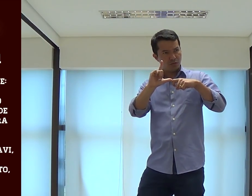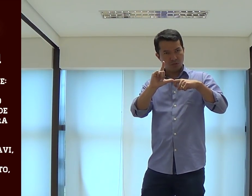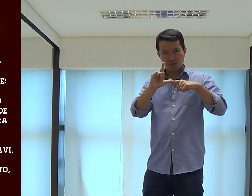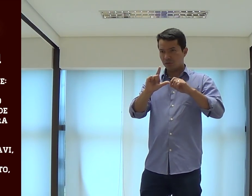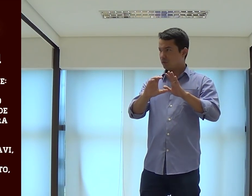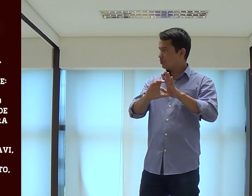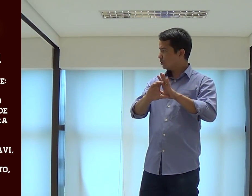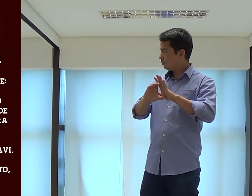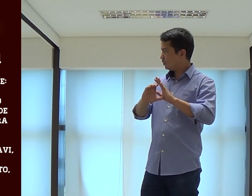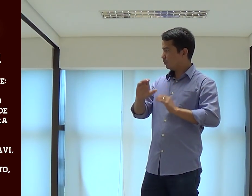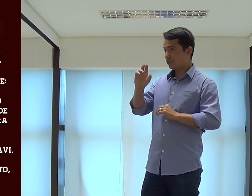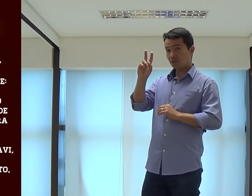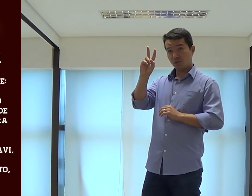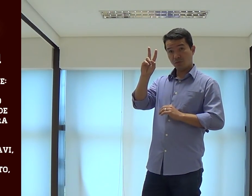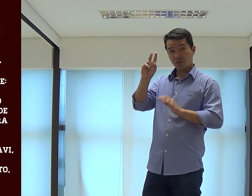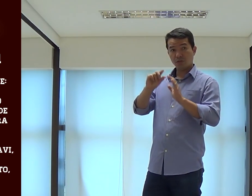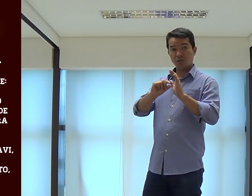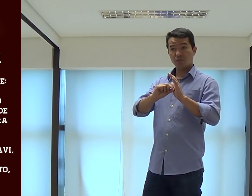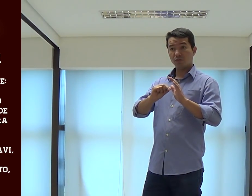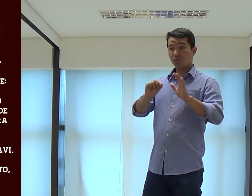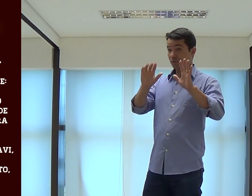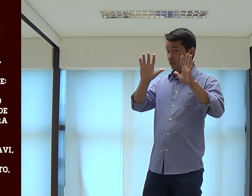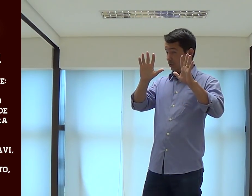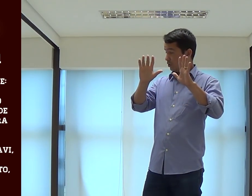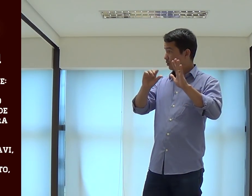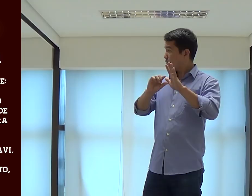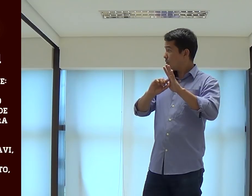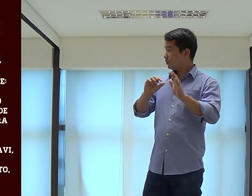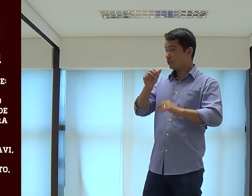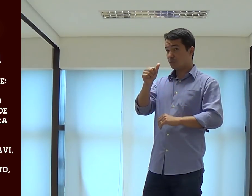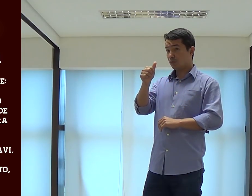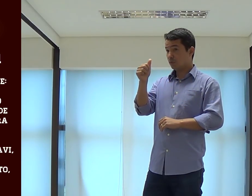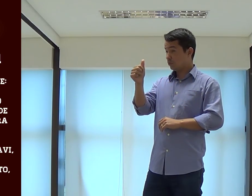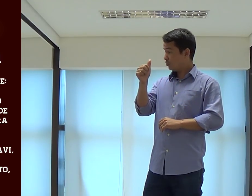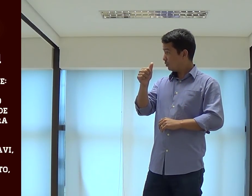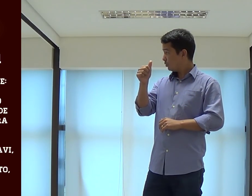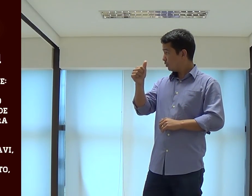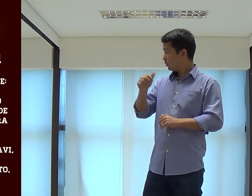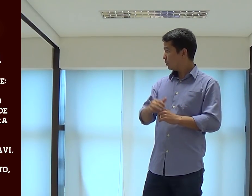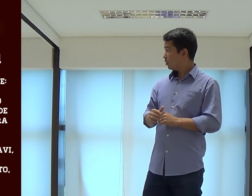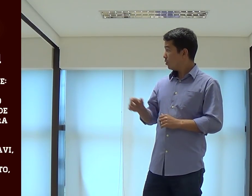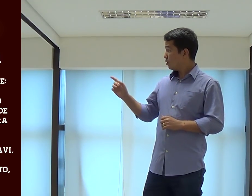em Lucas, capítulo 2, versículo 10 e o 11.